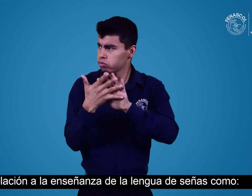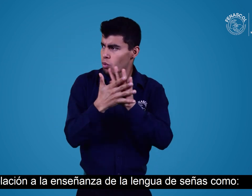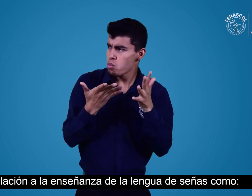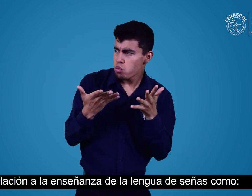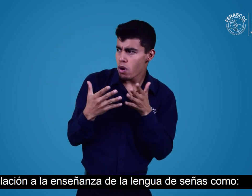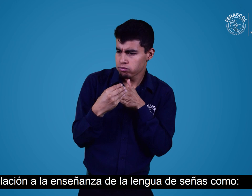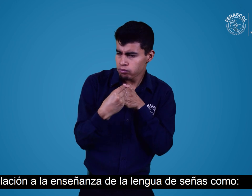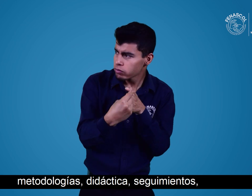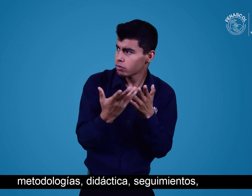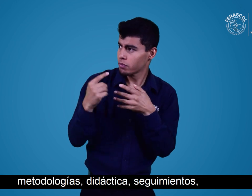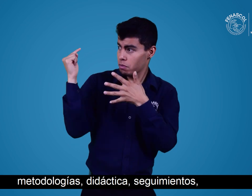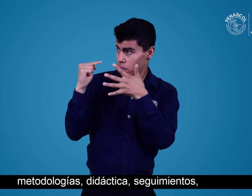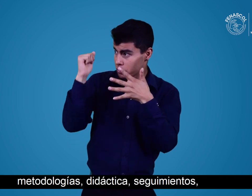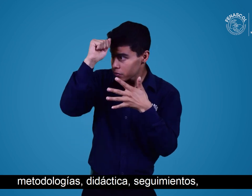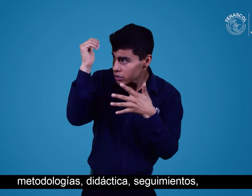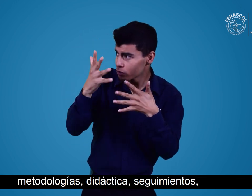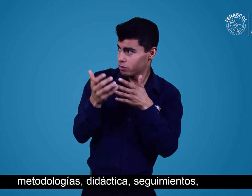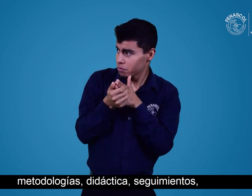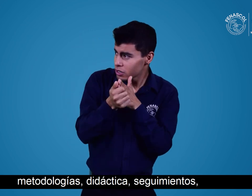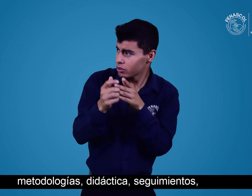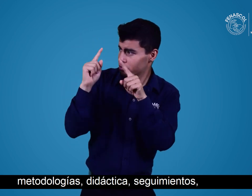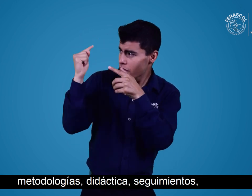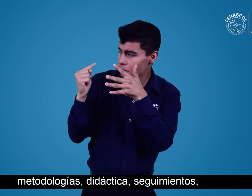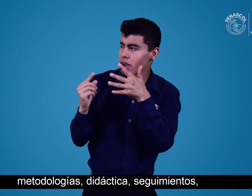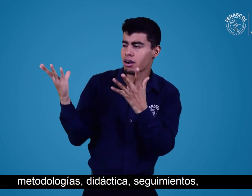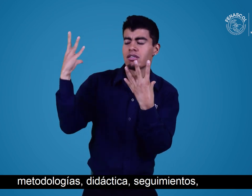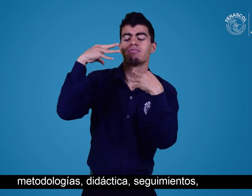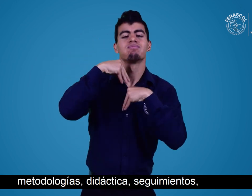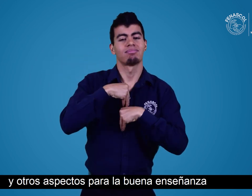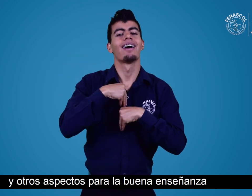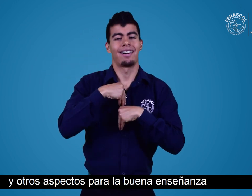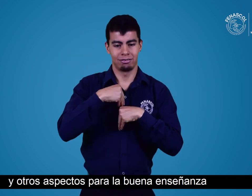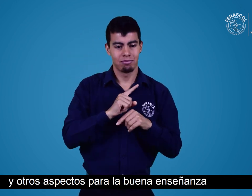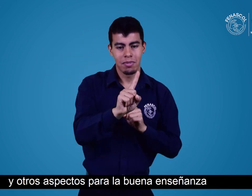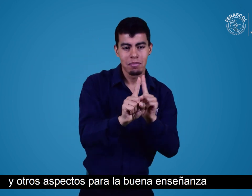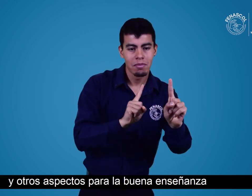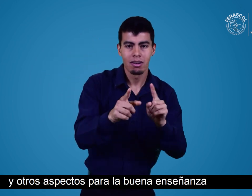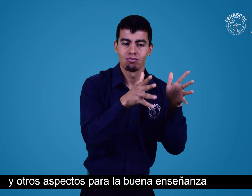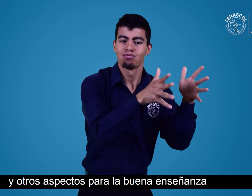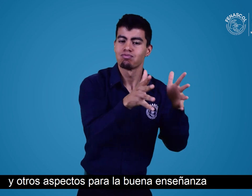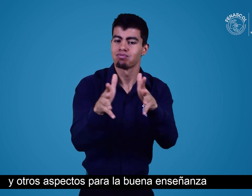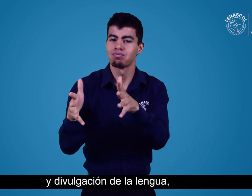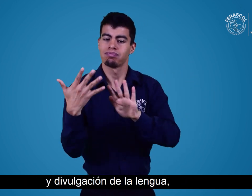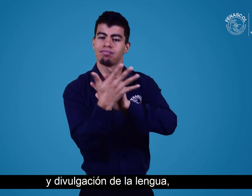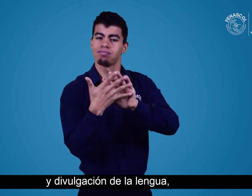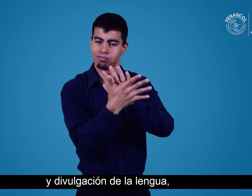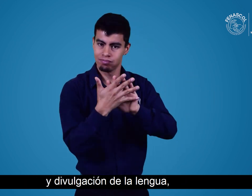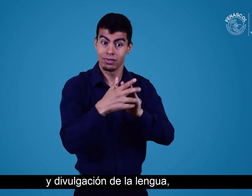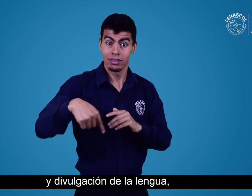lengua de señas, como metodologías, didácticas, seguimientos y otros aspectos para la buena enseñanza y divulgación de la lengua,